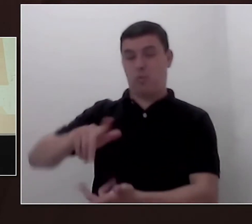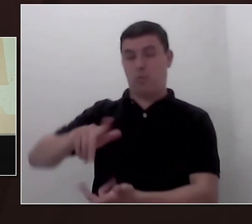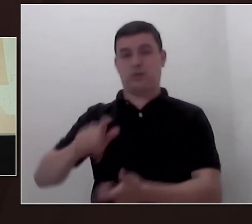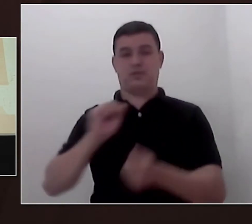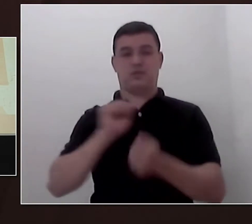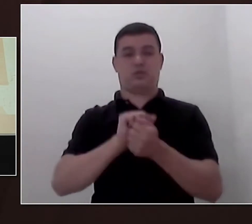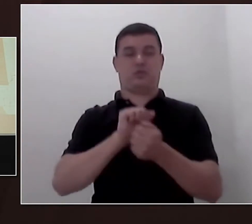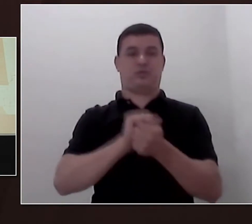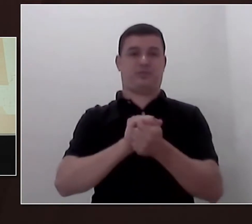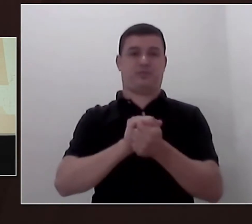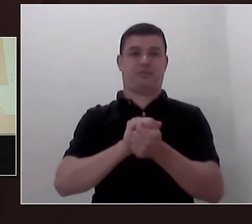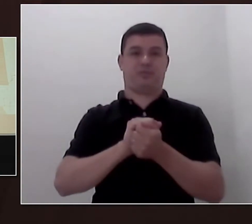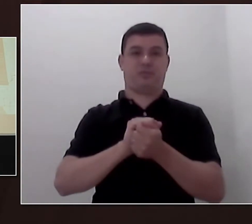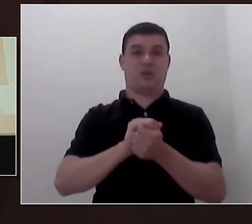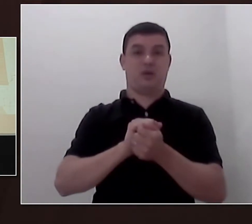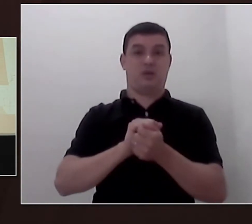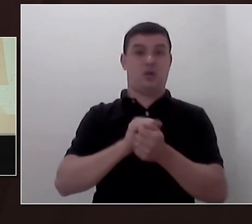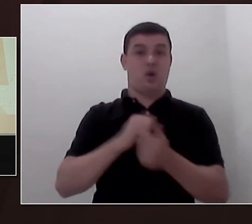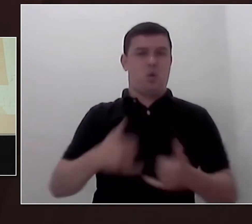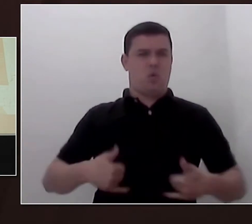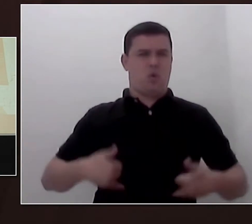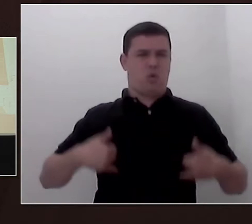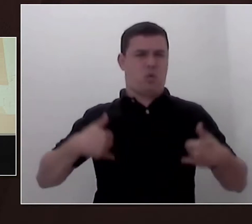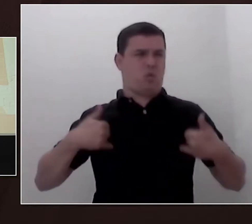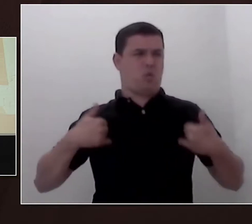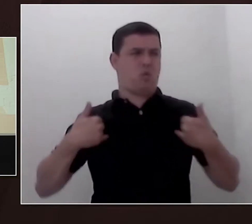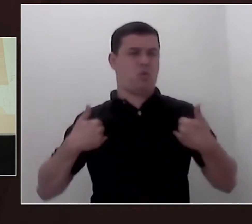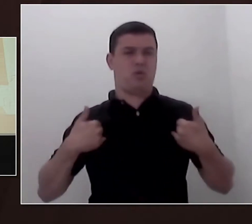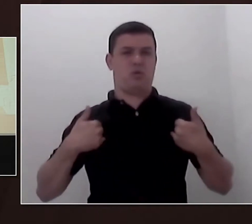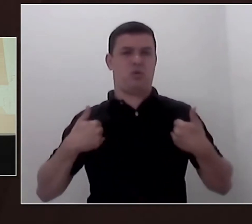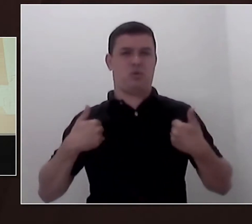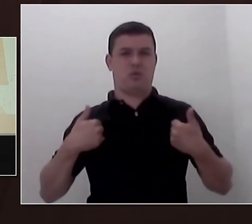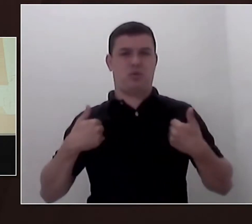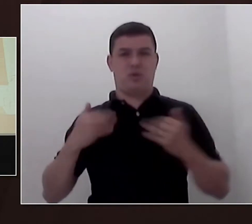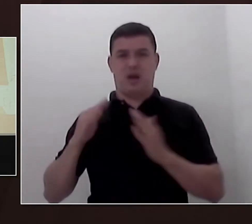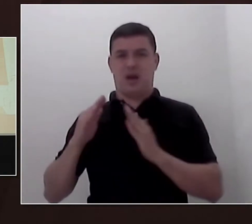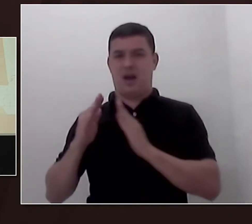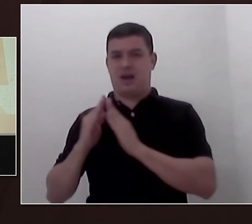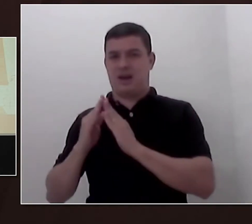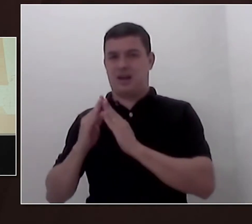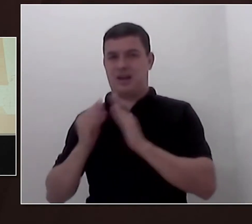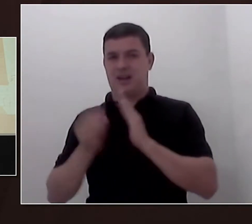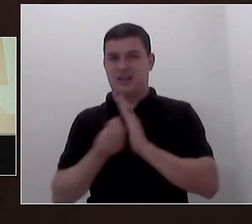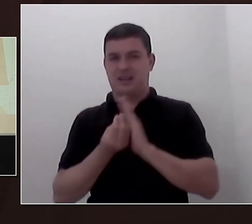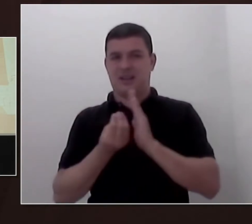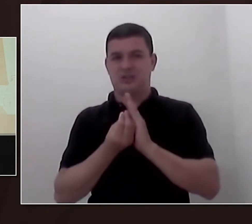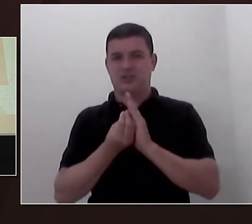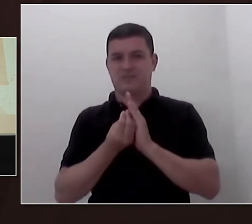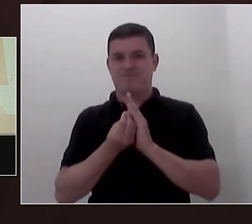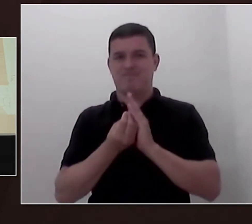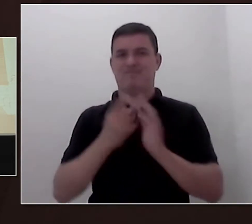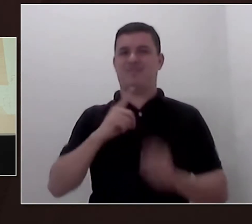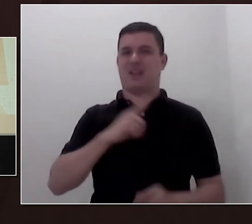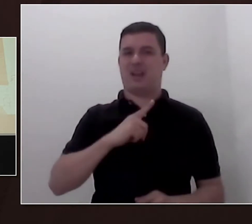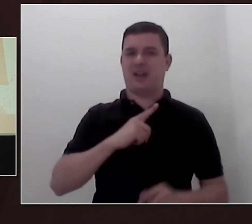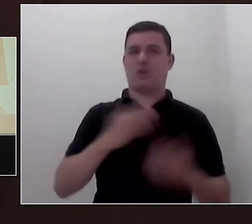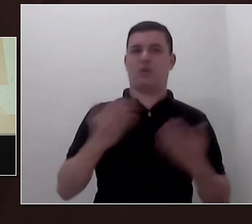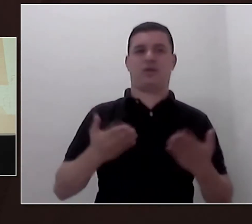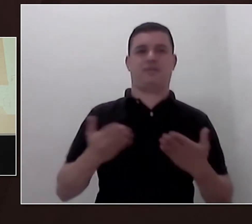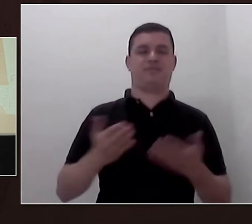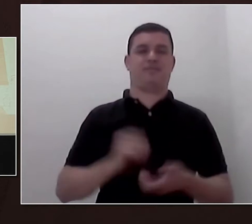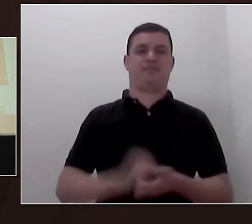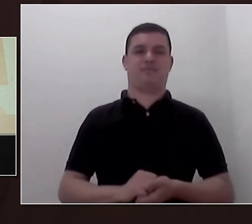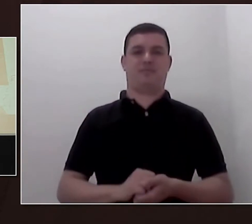de cobiça, que rastejou para dentro da vida ímpia e indiferente do povo e